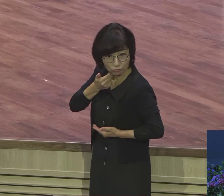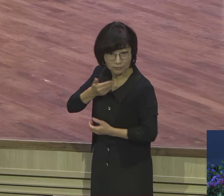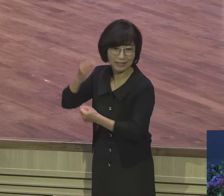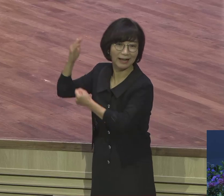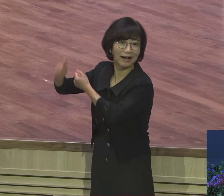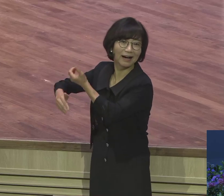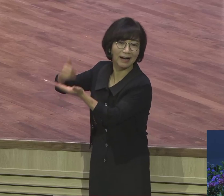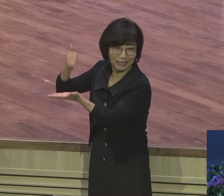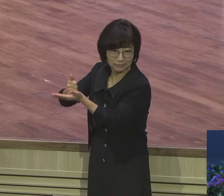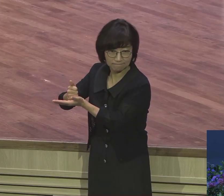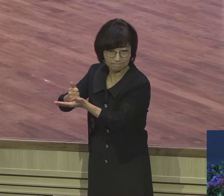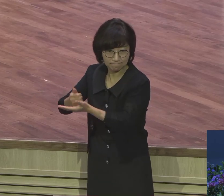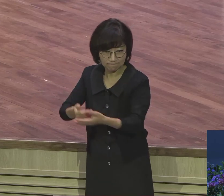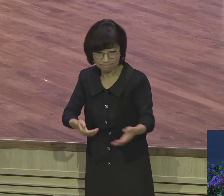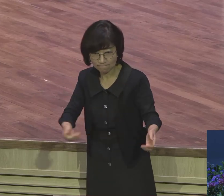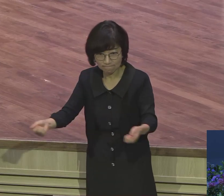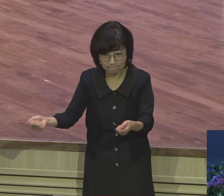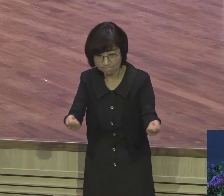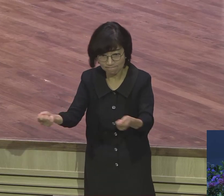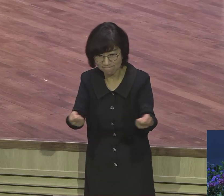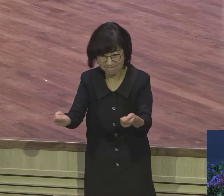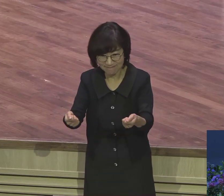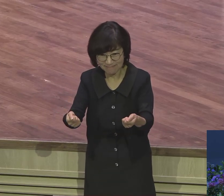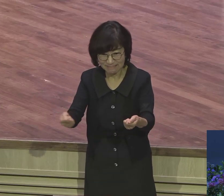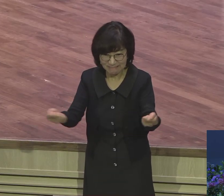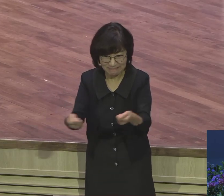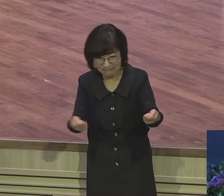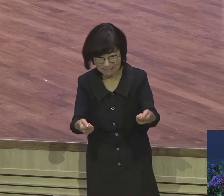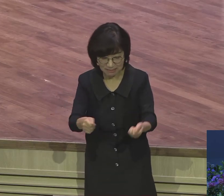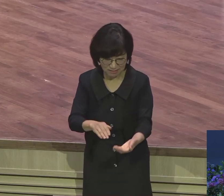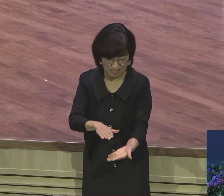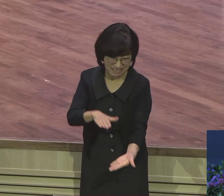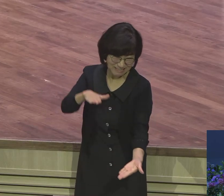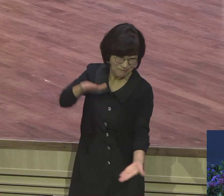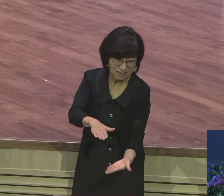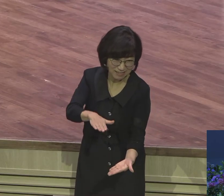하나님이 공급해 주신 걸 받고 살아야 모자람이 없어요.